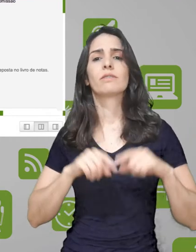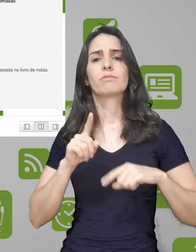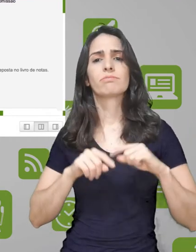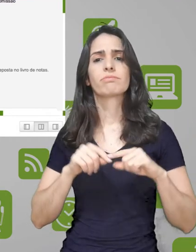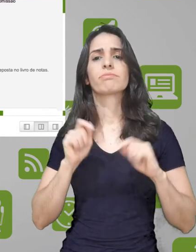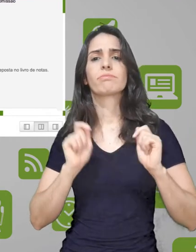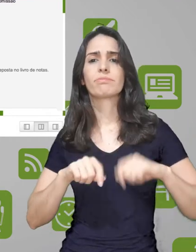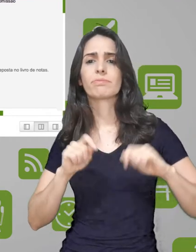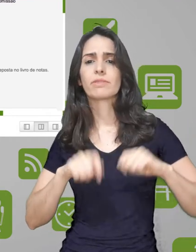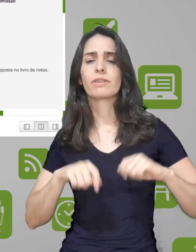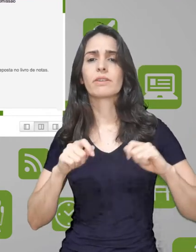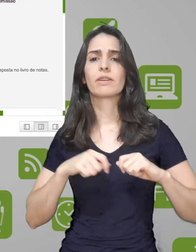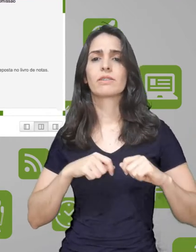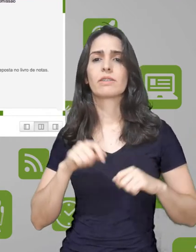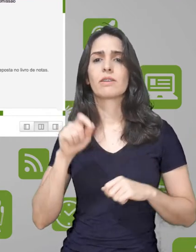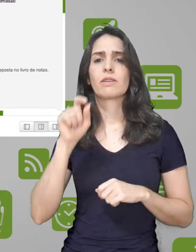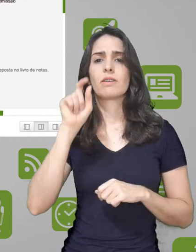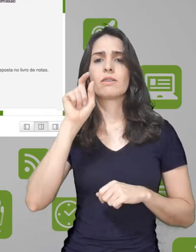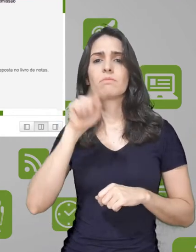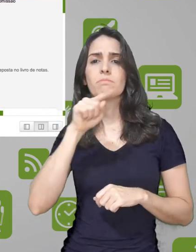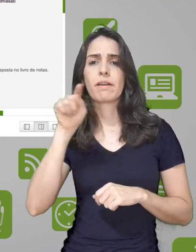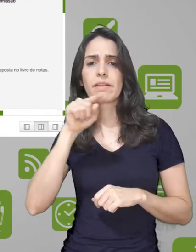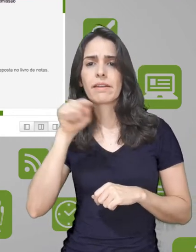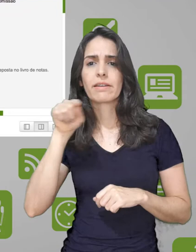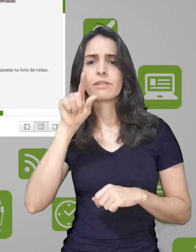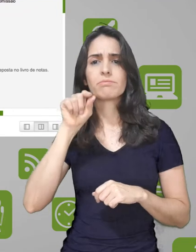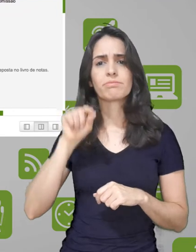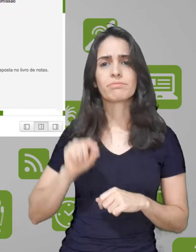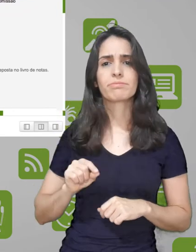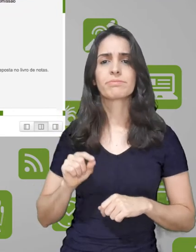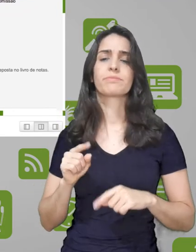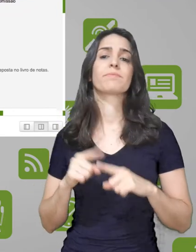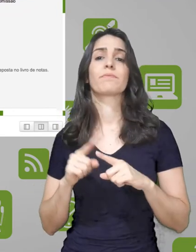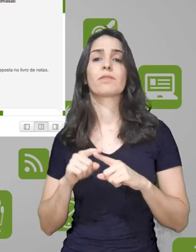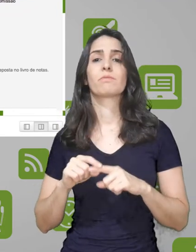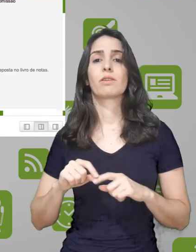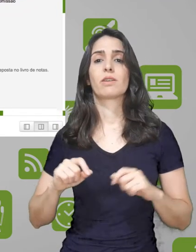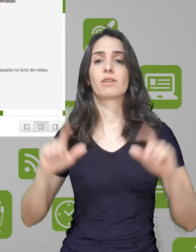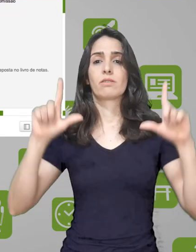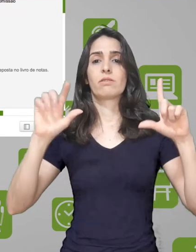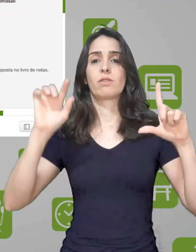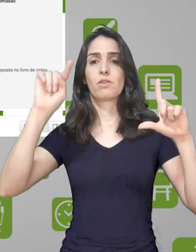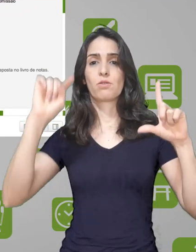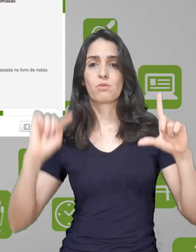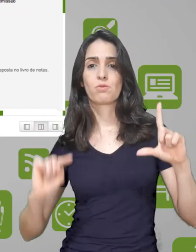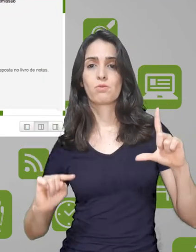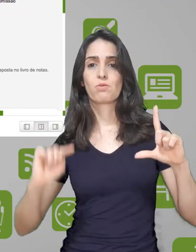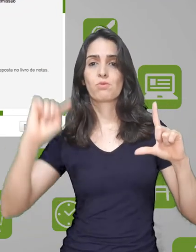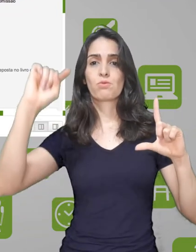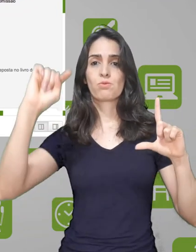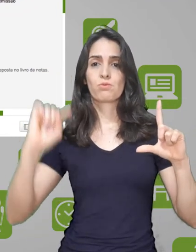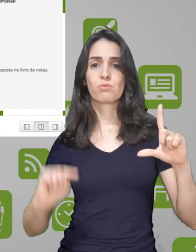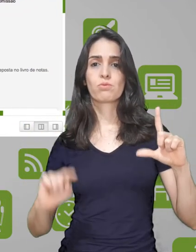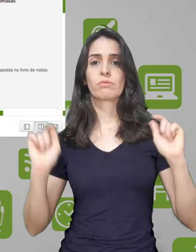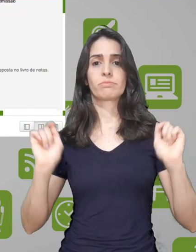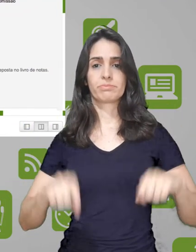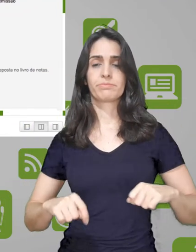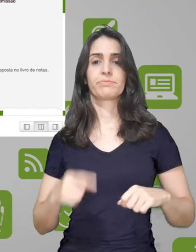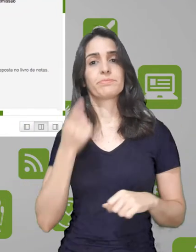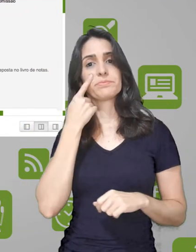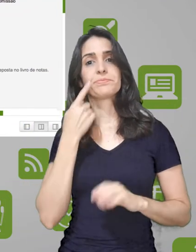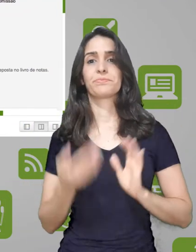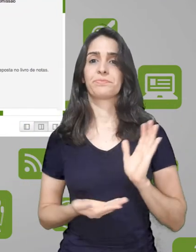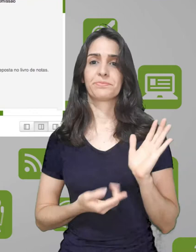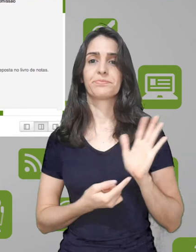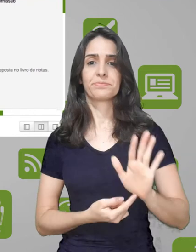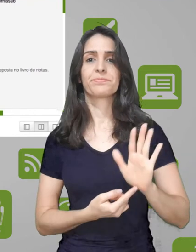recursos aqui para para fazer marcações nesse arquivo Eu posso também aqui rolar a página Então